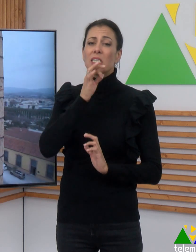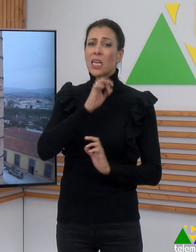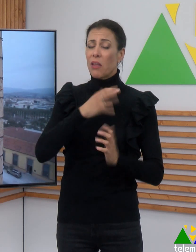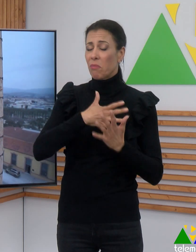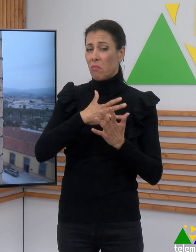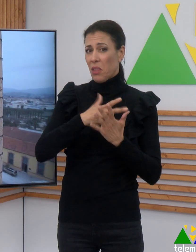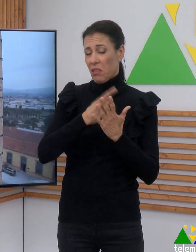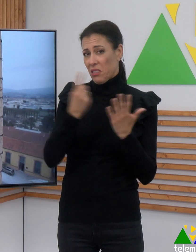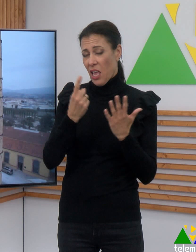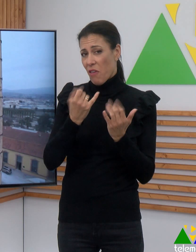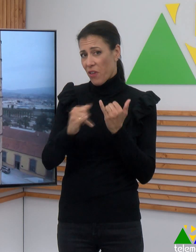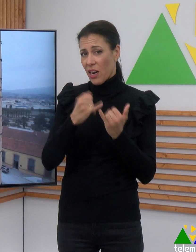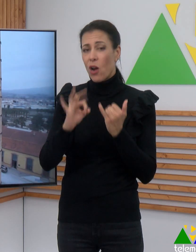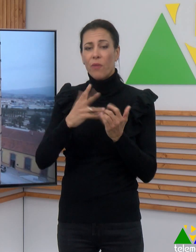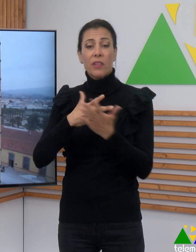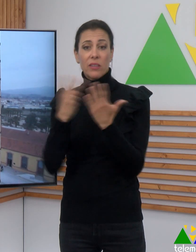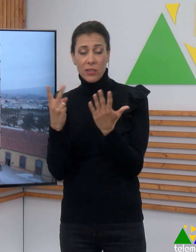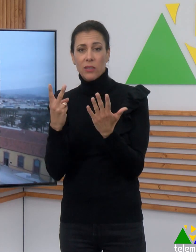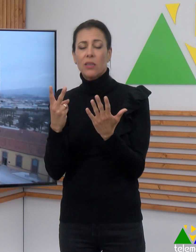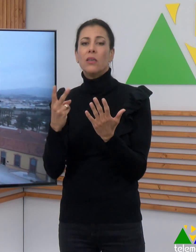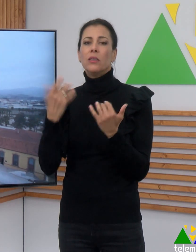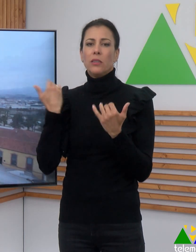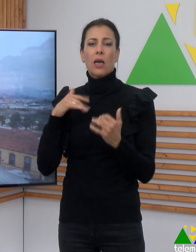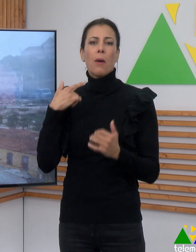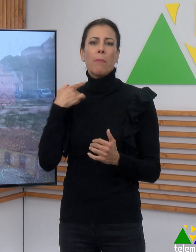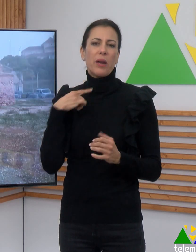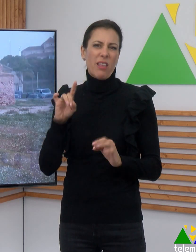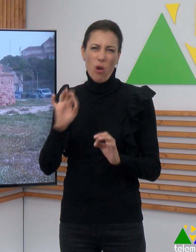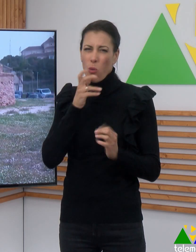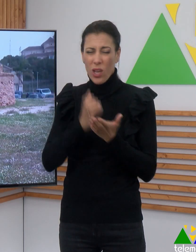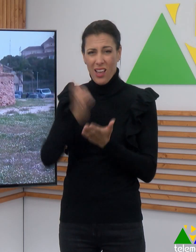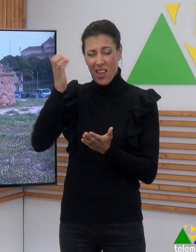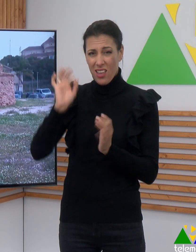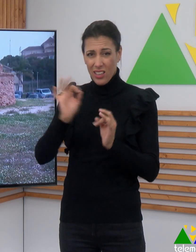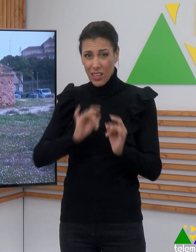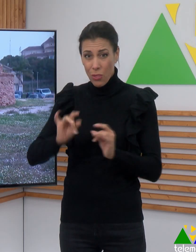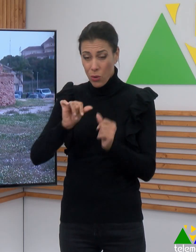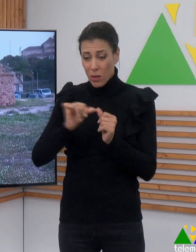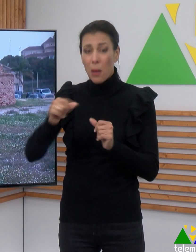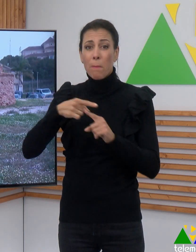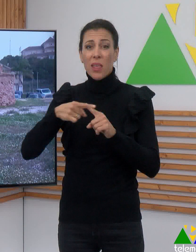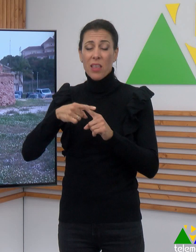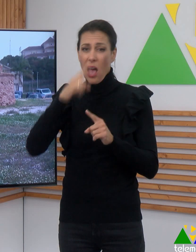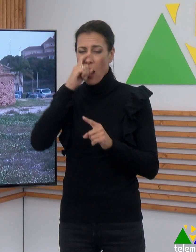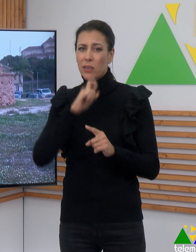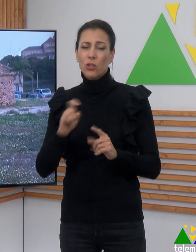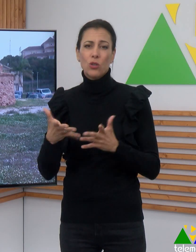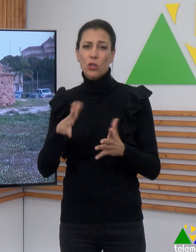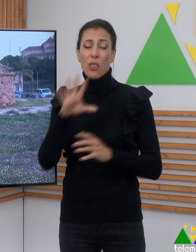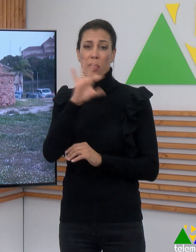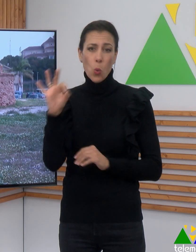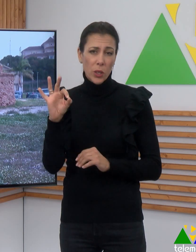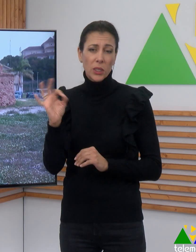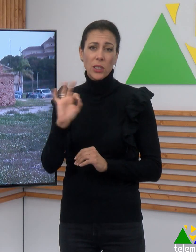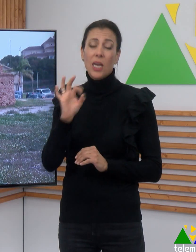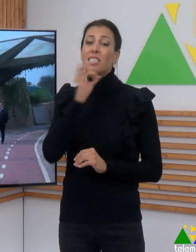finales del siglo XVI y el siglo XVII se había perdido la caña de azúcar a partir de mediados de los años 50